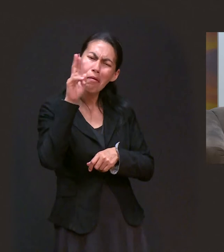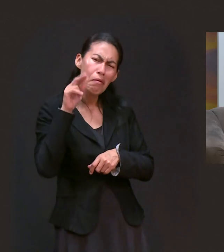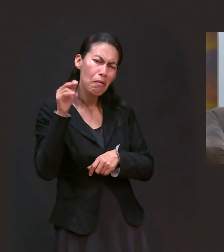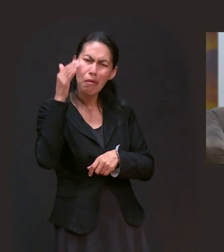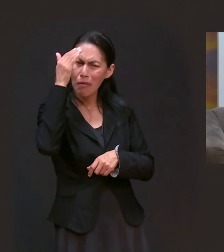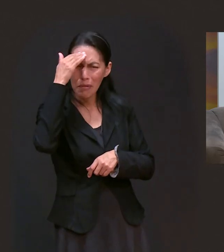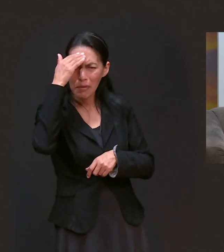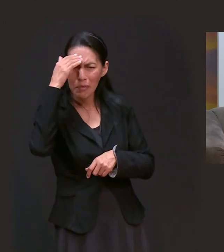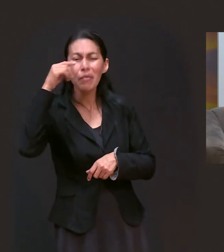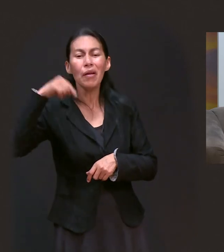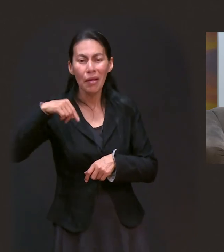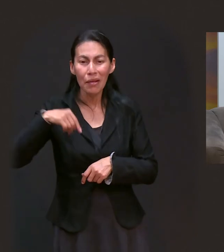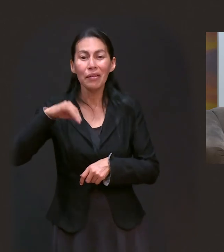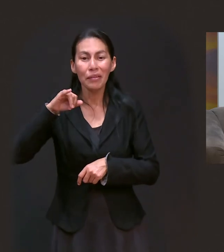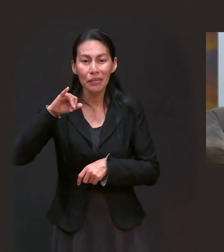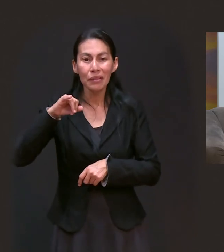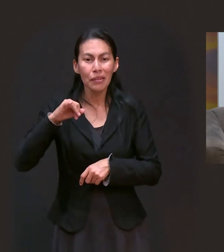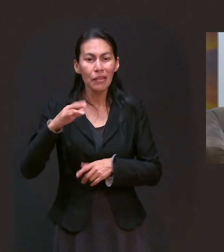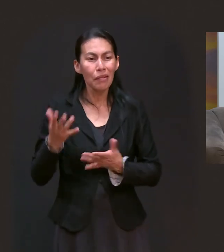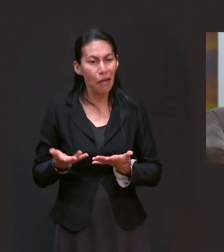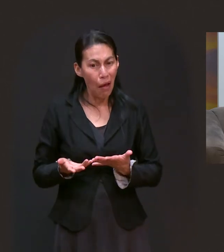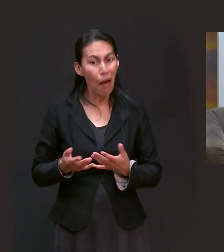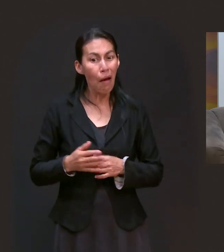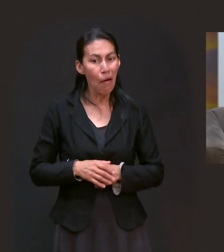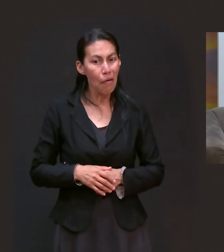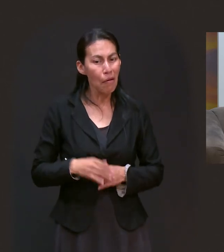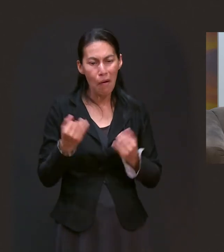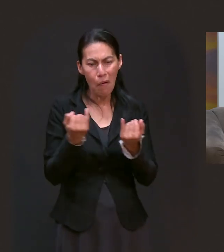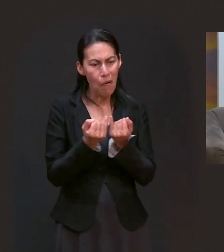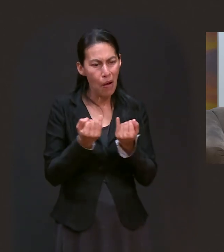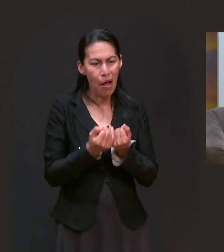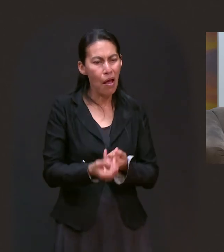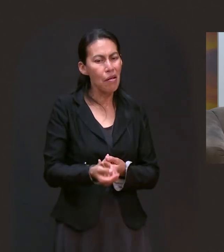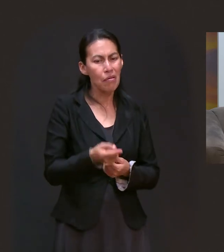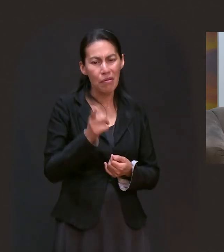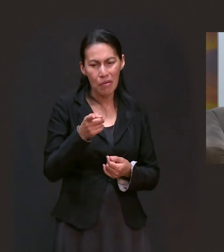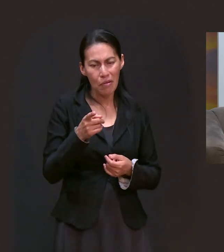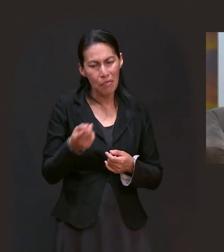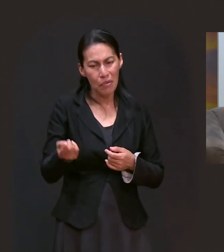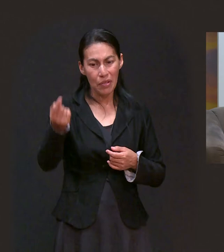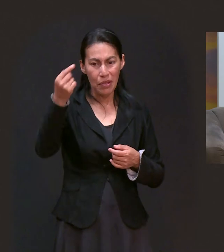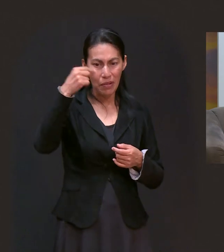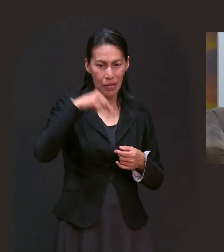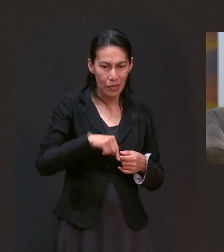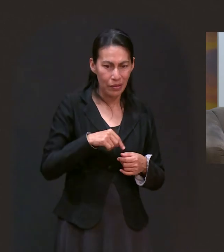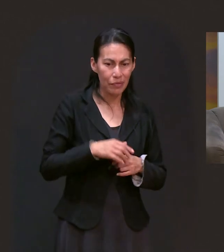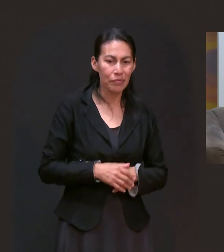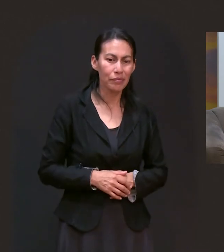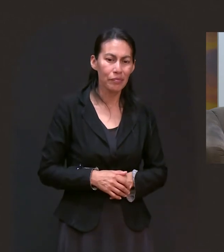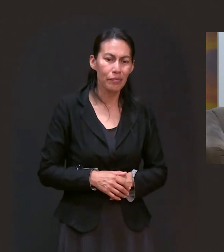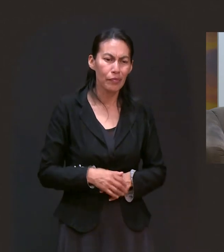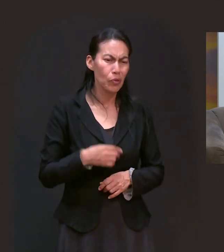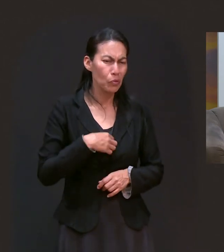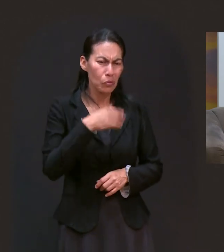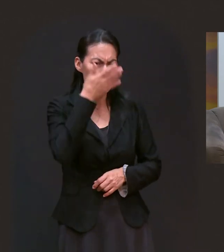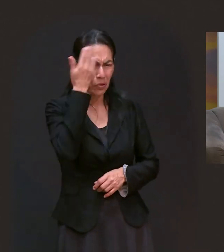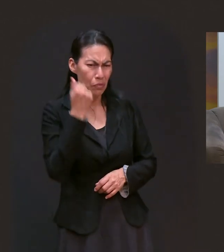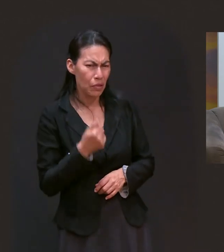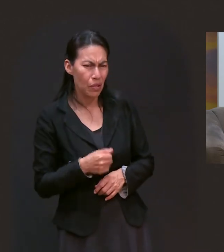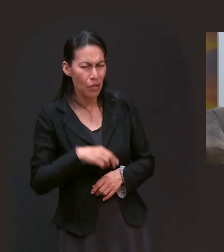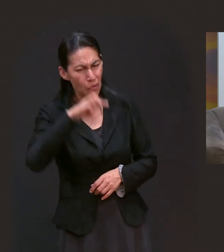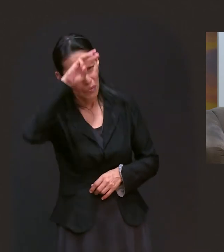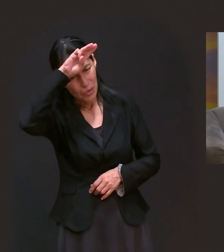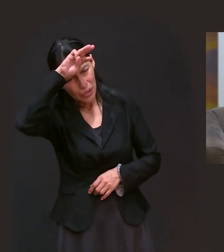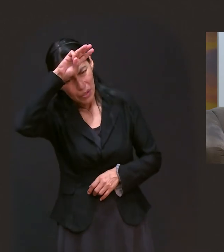saber que también aquí la esposa muy similar a mi caso el ingeniero y estar molo también vino así él me apoyó en el